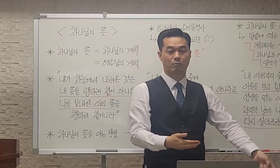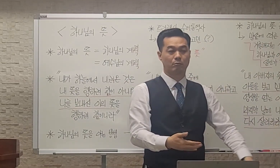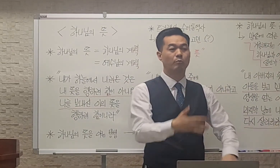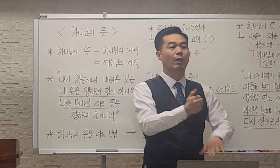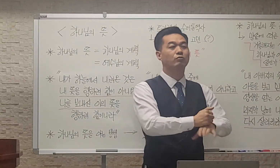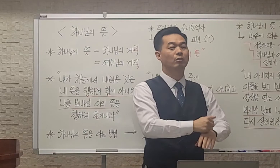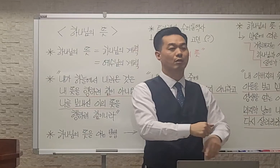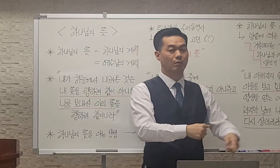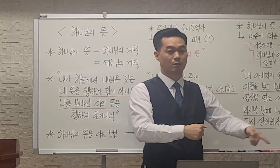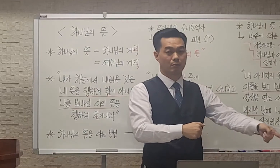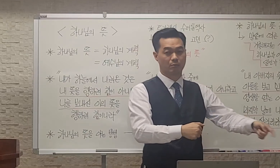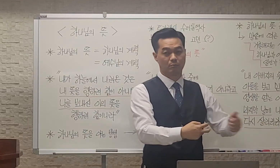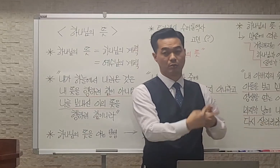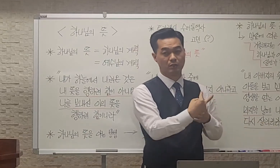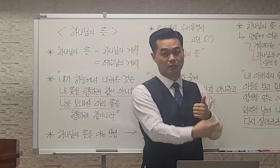그럼 나중에 미워하지 않겠어요?